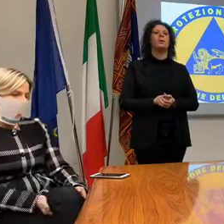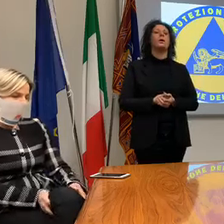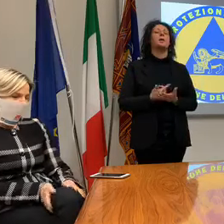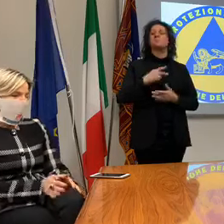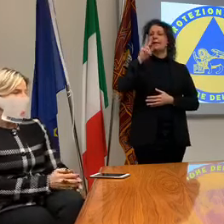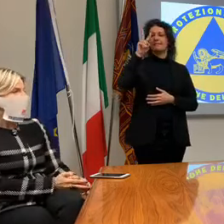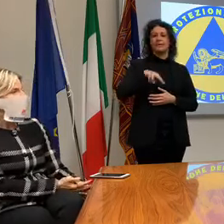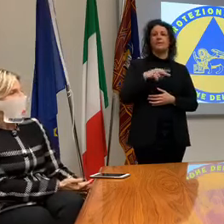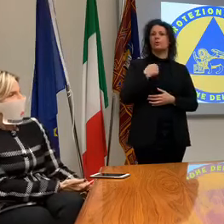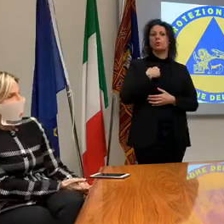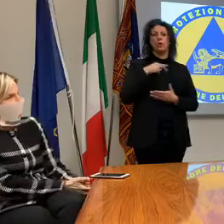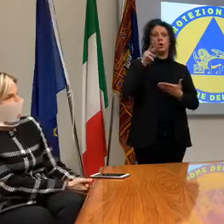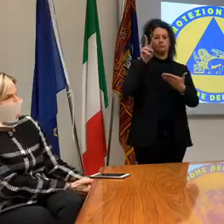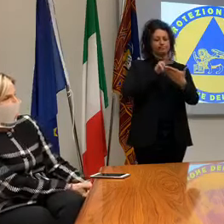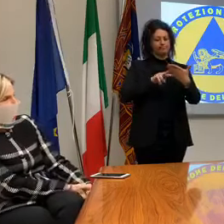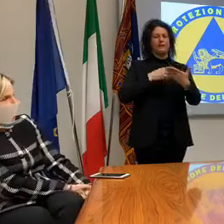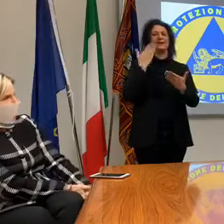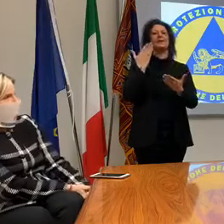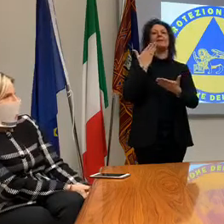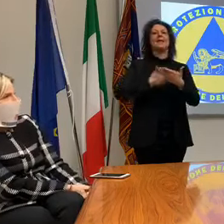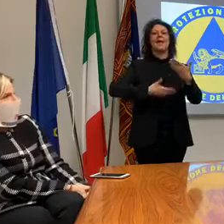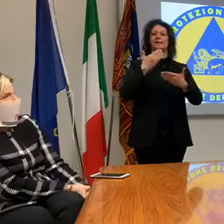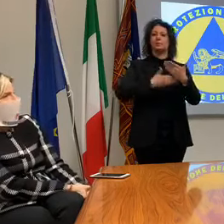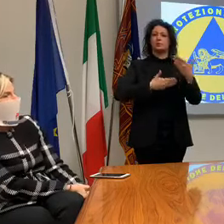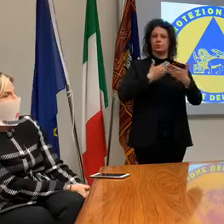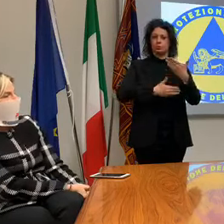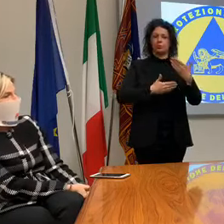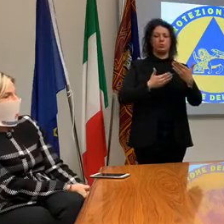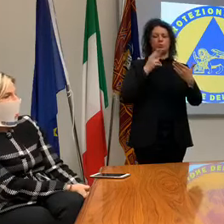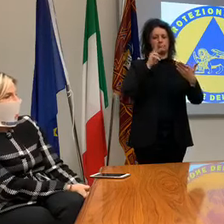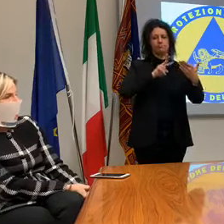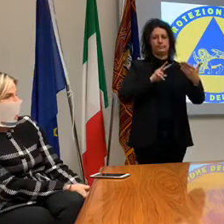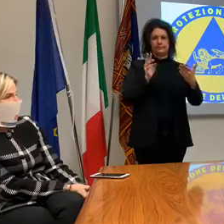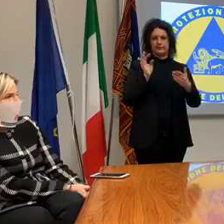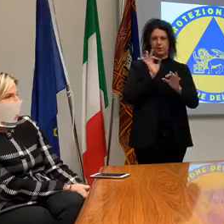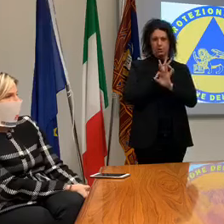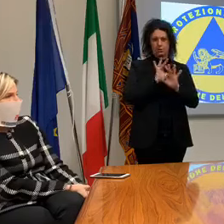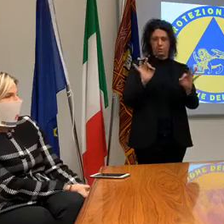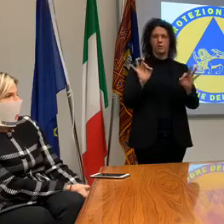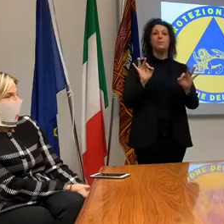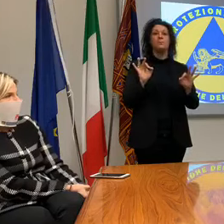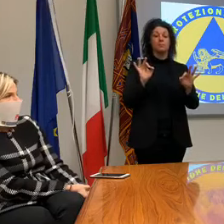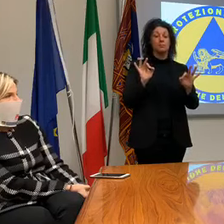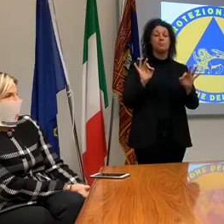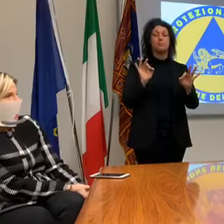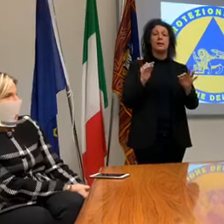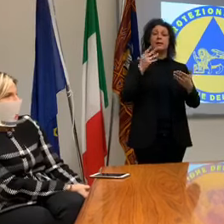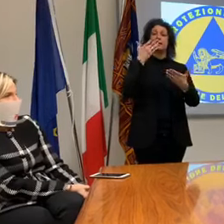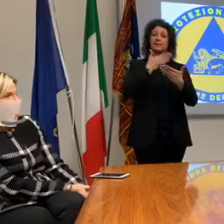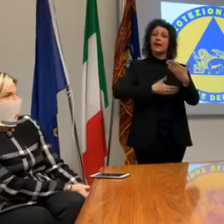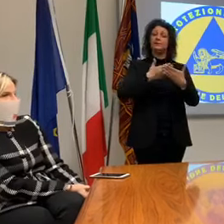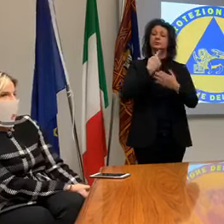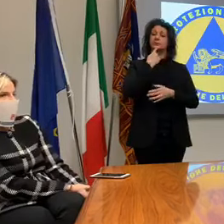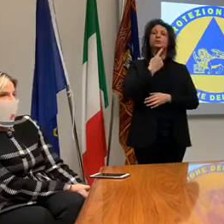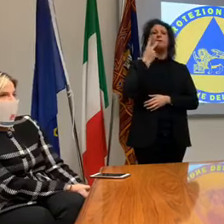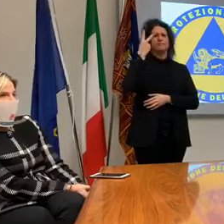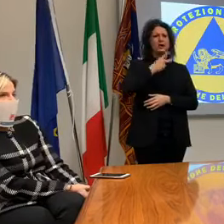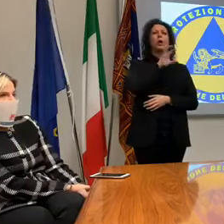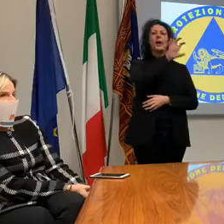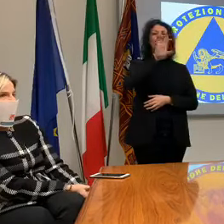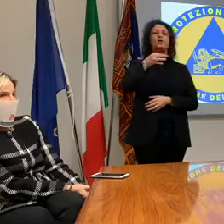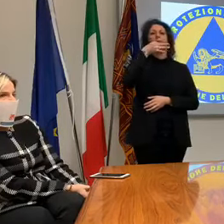risulta dica che sono accettate ordinanze a tempo restrittive da parte della Regione concordate col Governo.